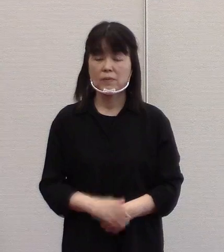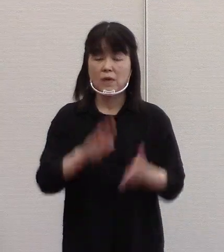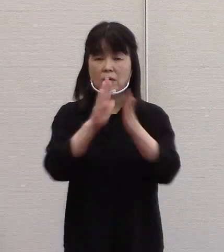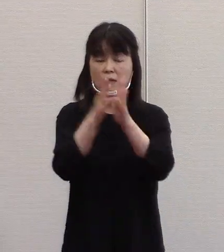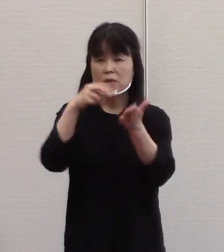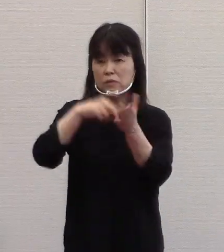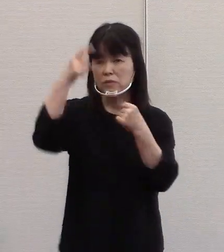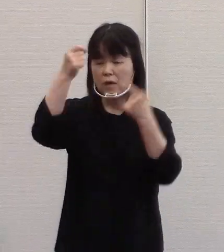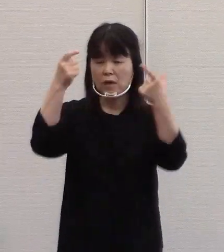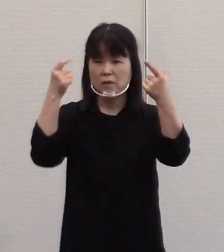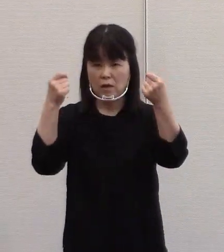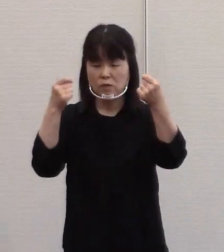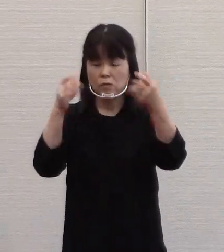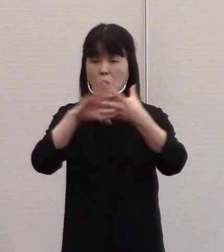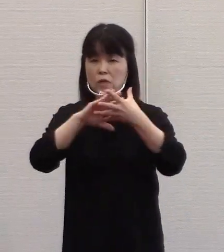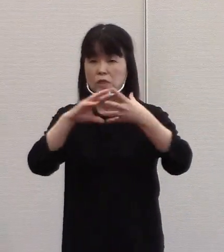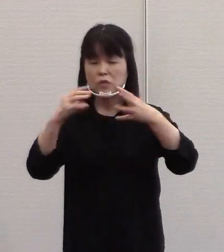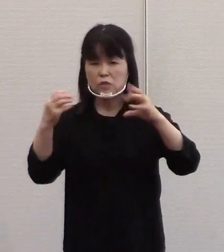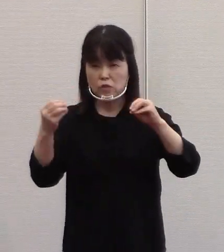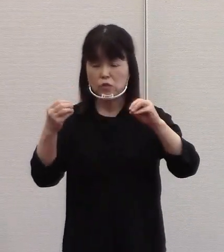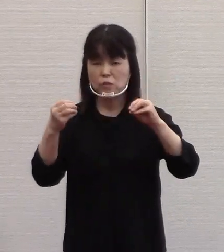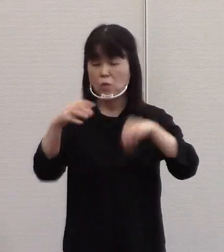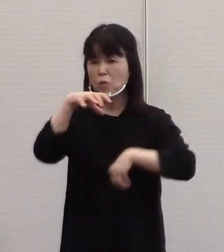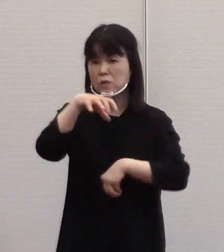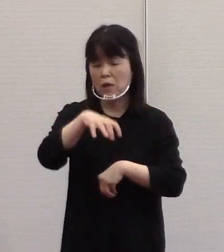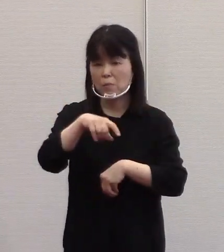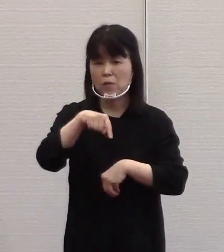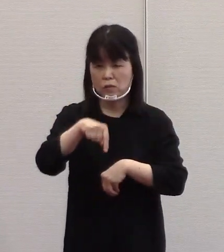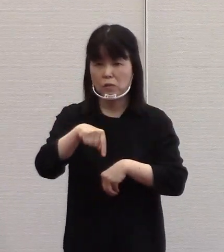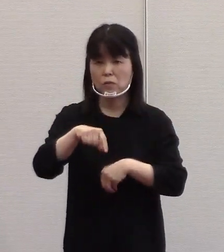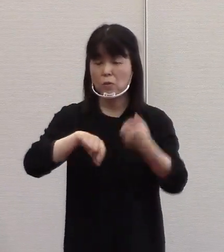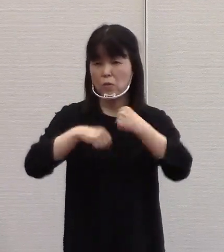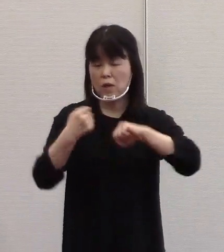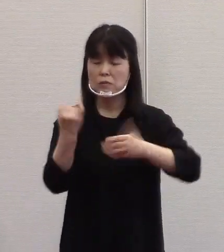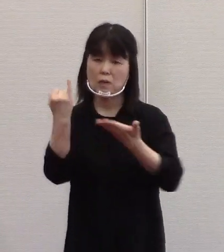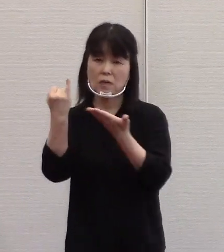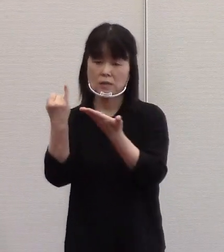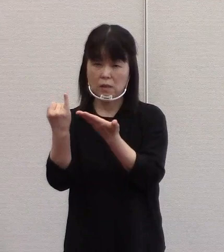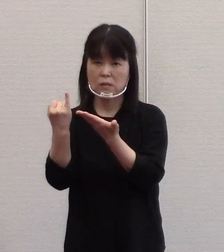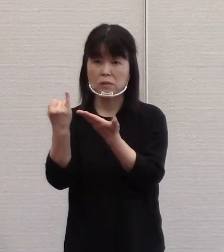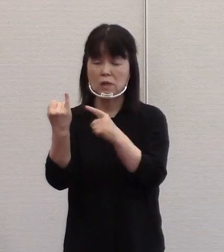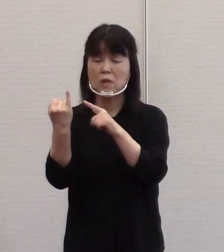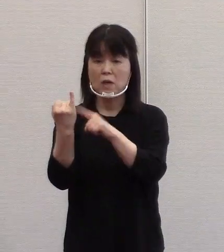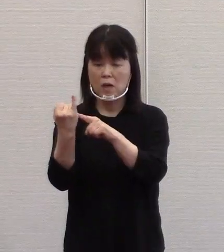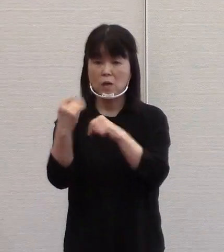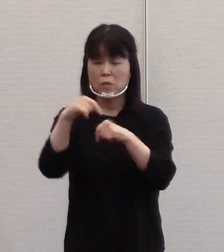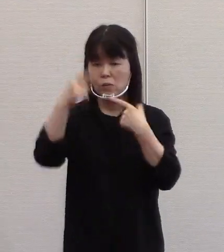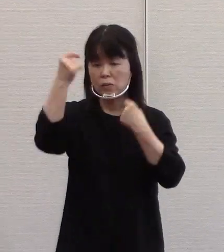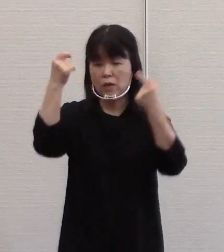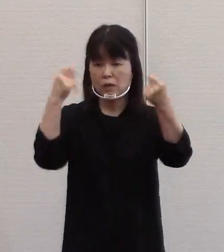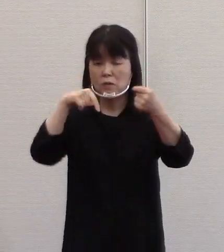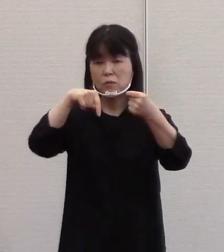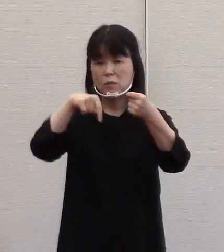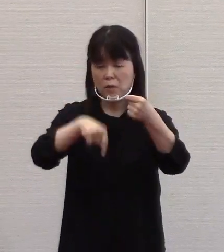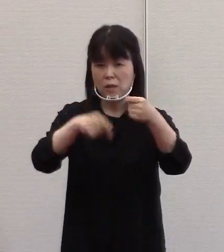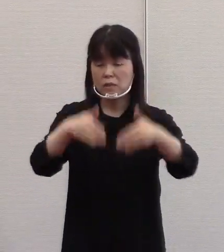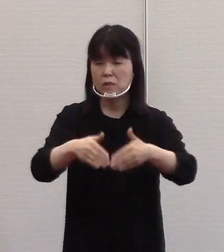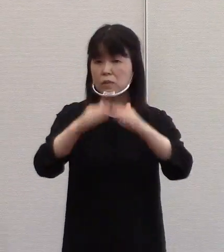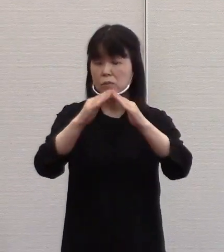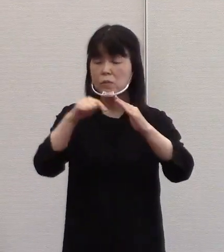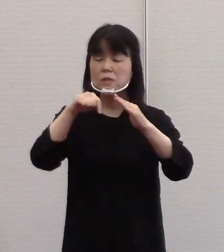大学の出雲キャンパスの学生さんということでございまして、このキャンパスの中に設置をし